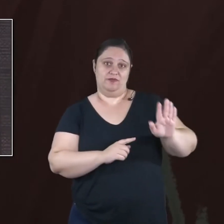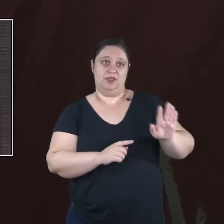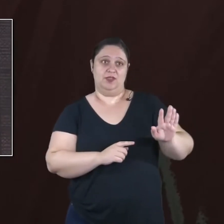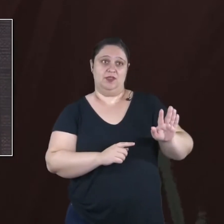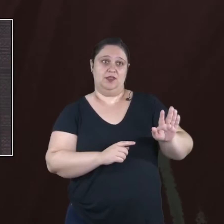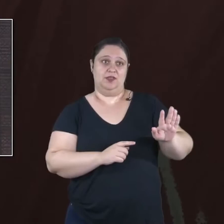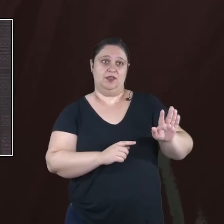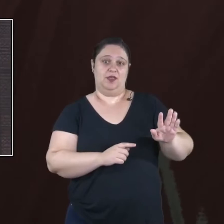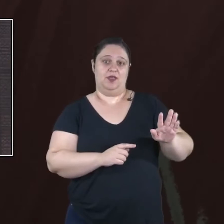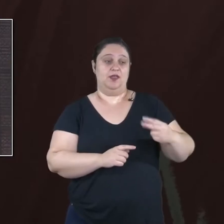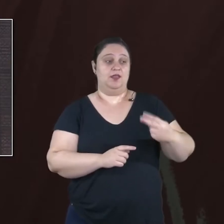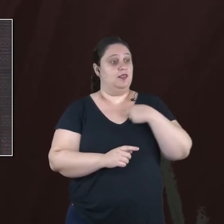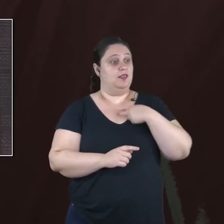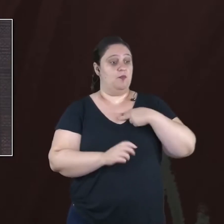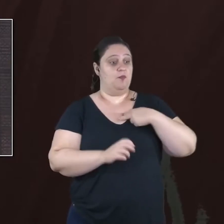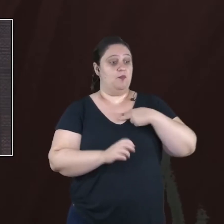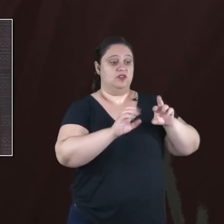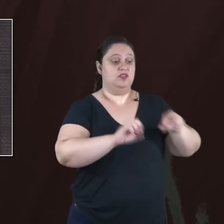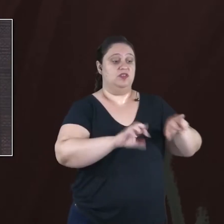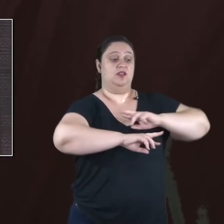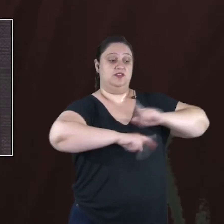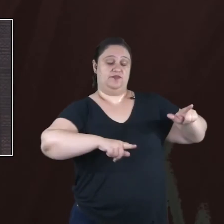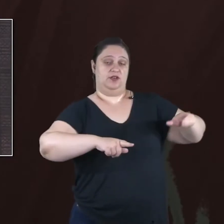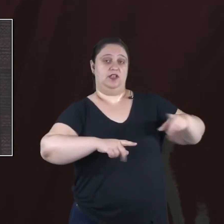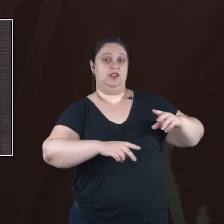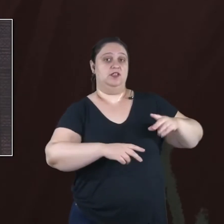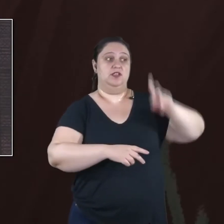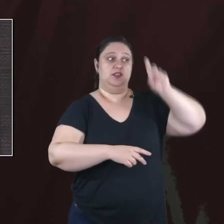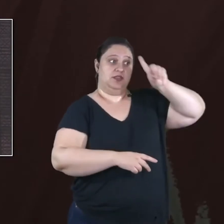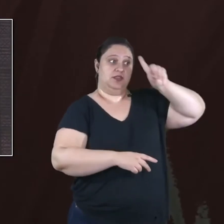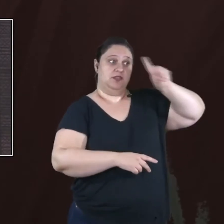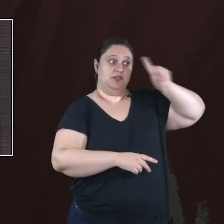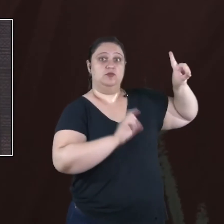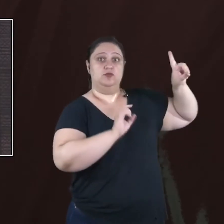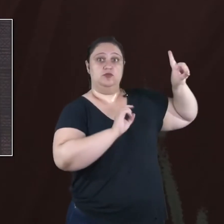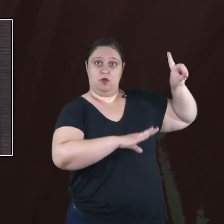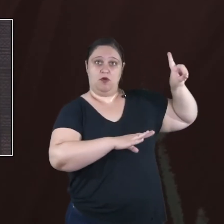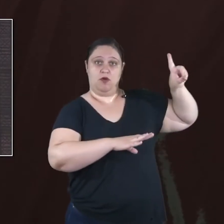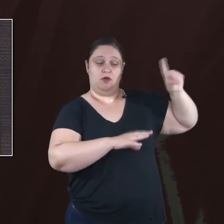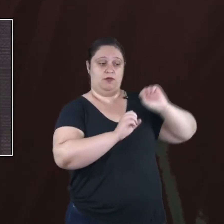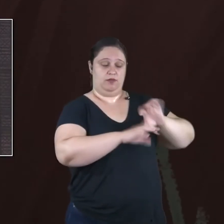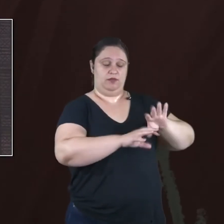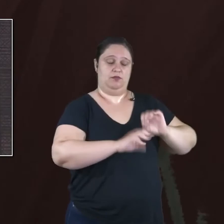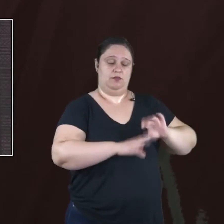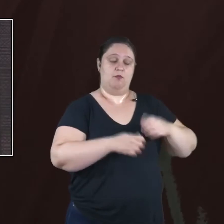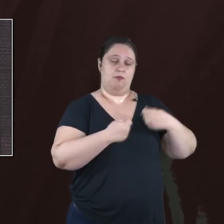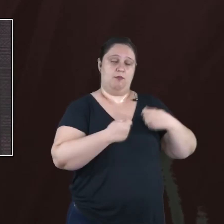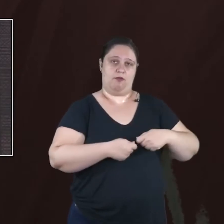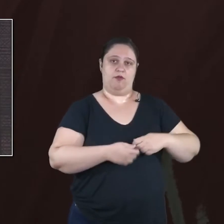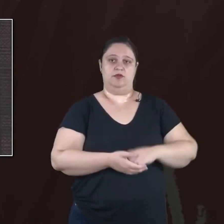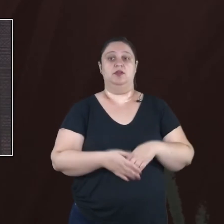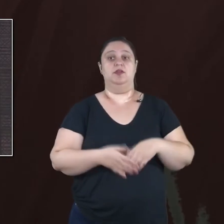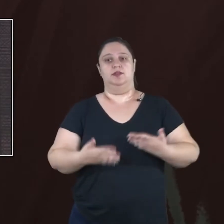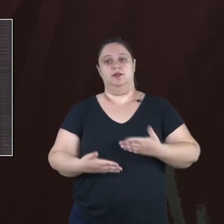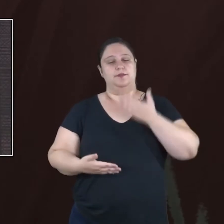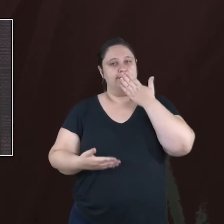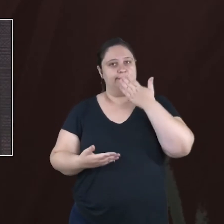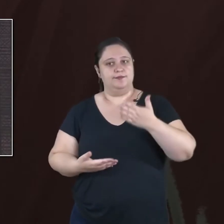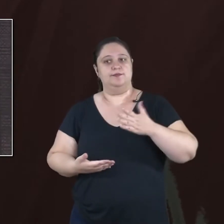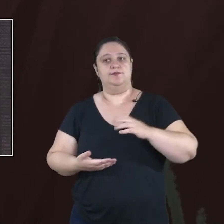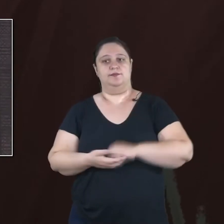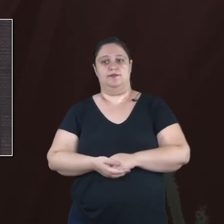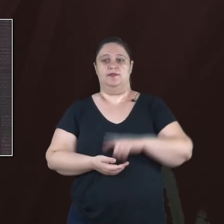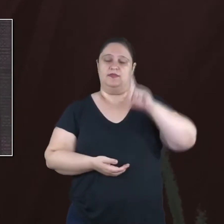diferentemente, senão a economia de Deus na fé. Portanto, queridos irmãos, eu tenho um pedido para Deus